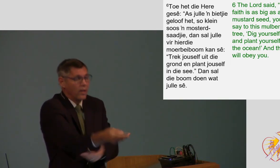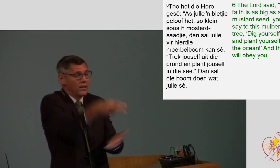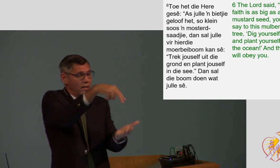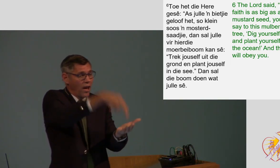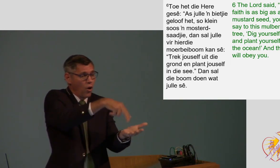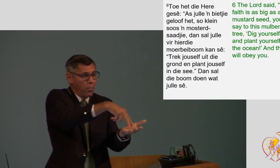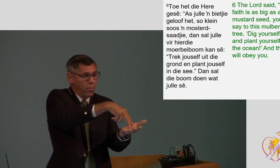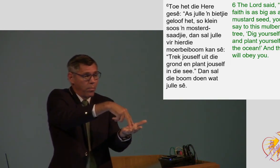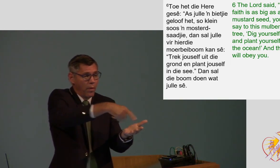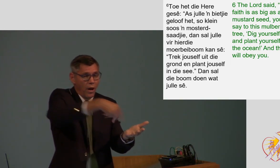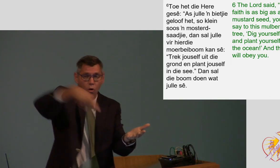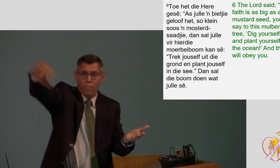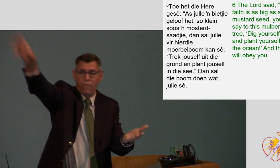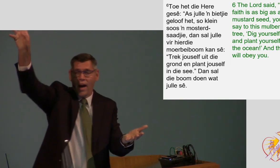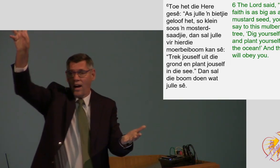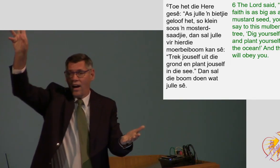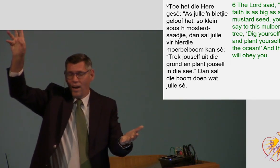staan op en loop weg.